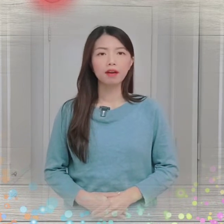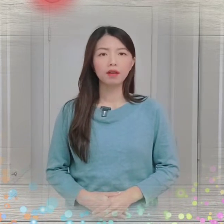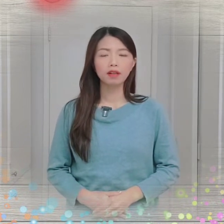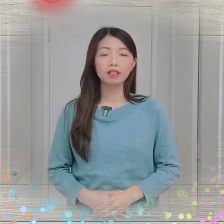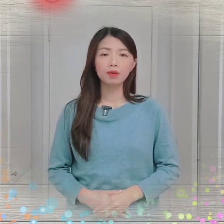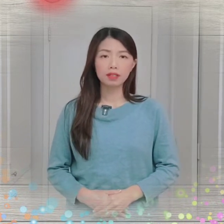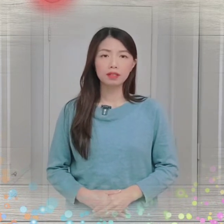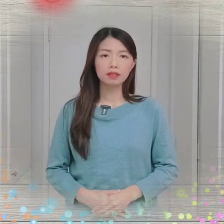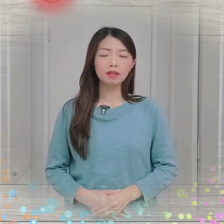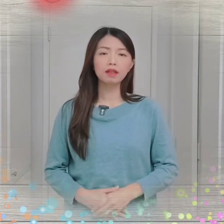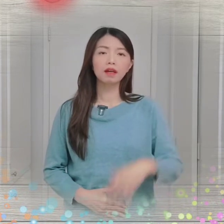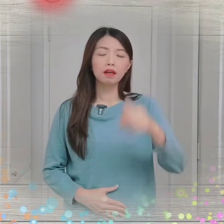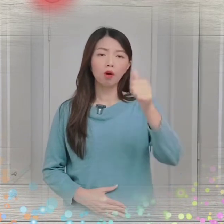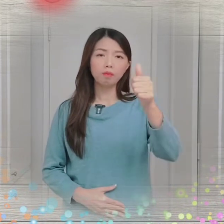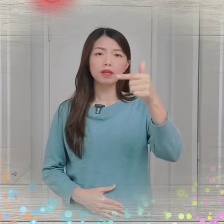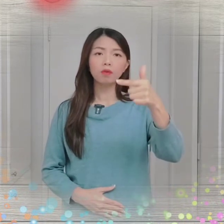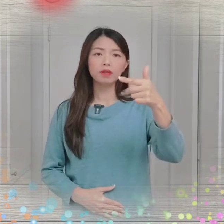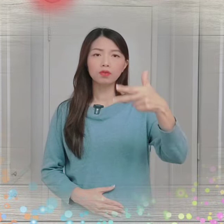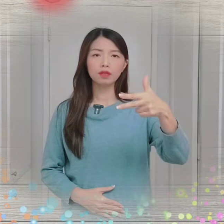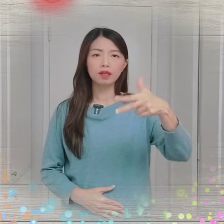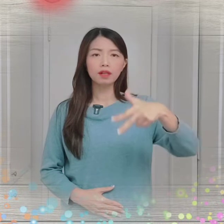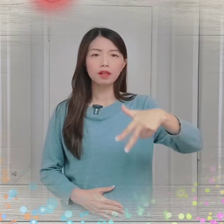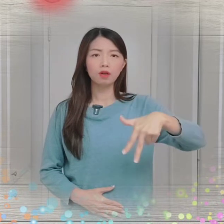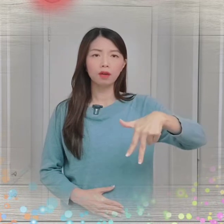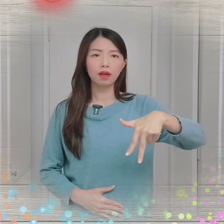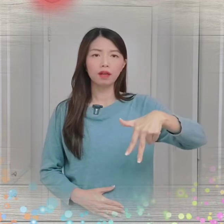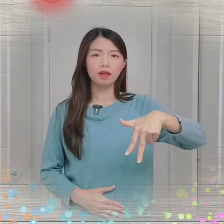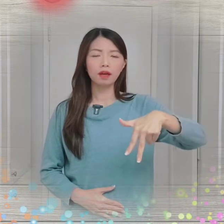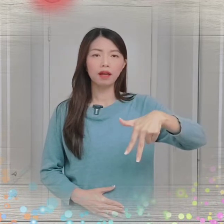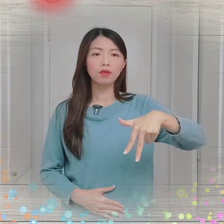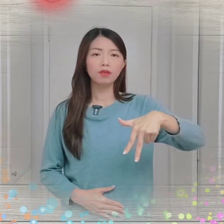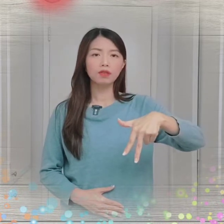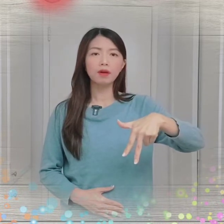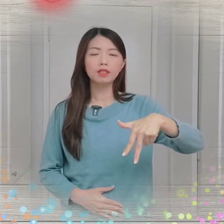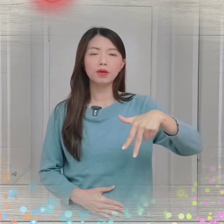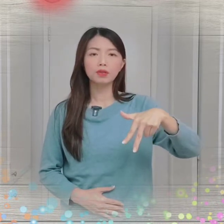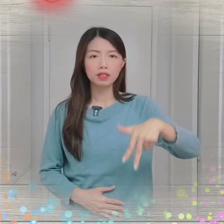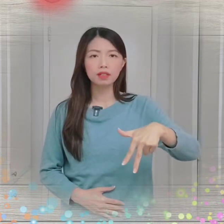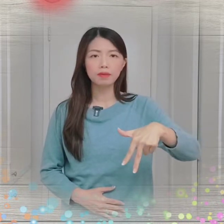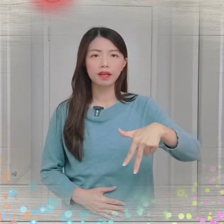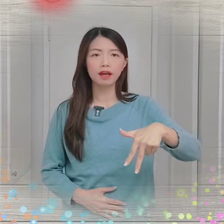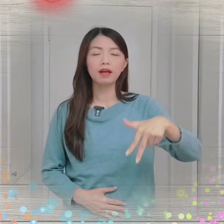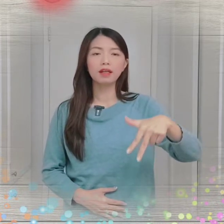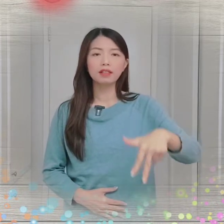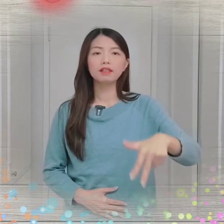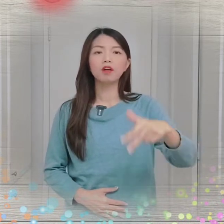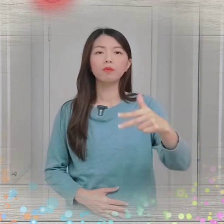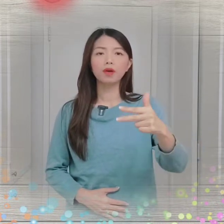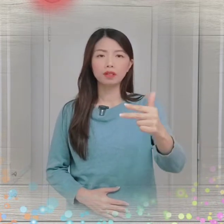되는데요. 일단 지와 지읒은 엄지검지 중지를 이렇게 아래로 해주시면 지화로 지읒입니다.